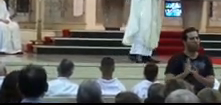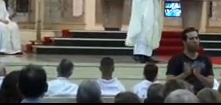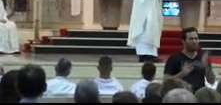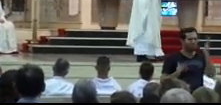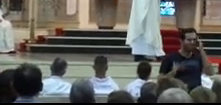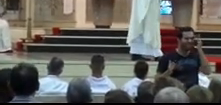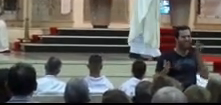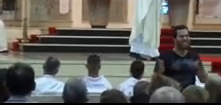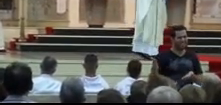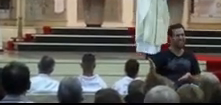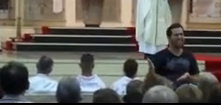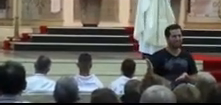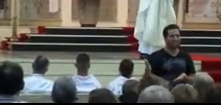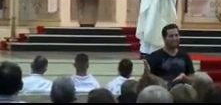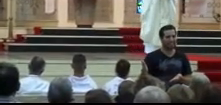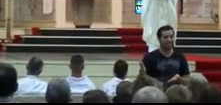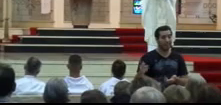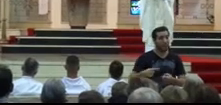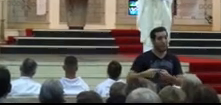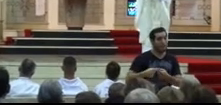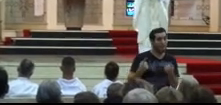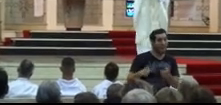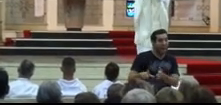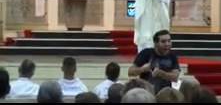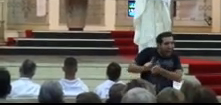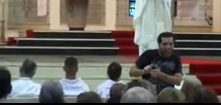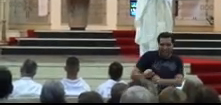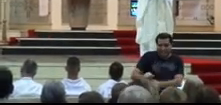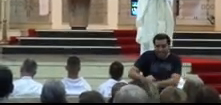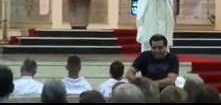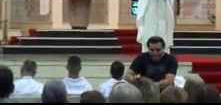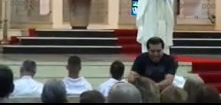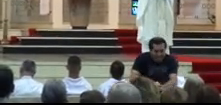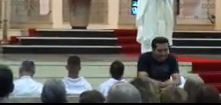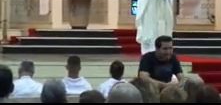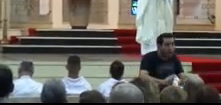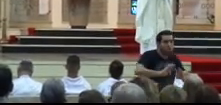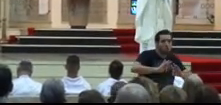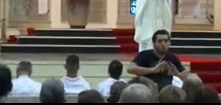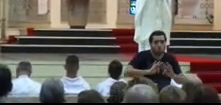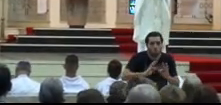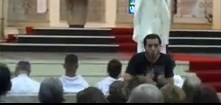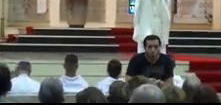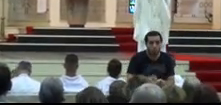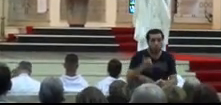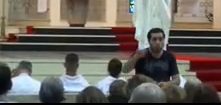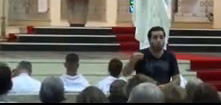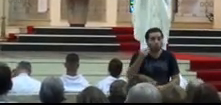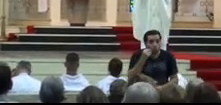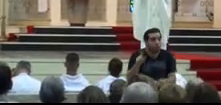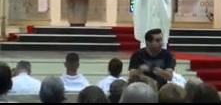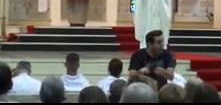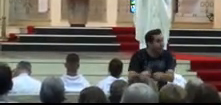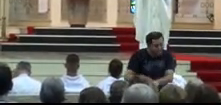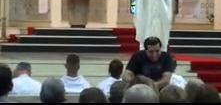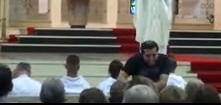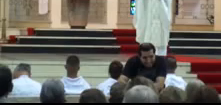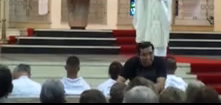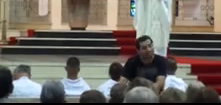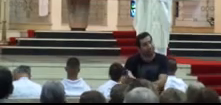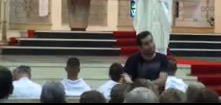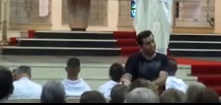lavou os pés de todos, não fez discriminação.